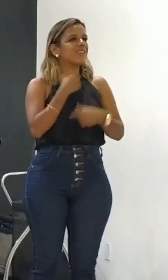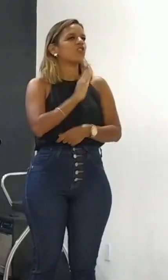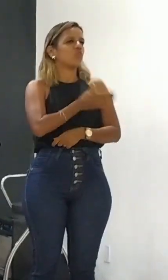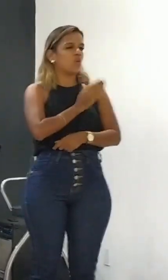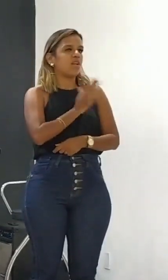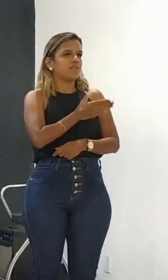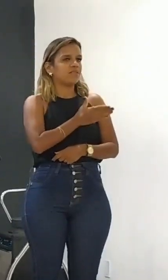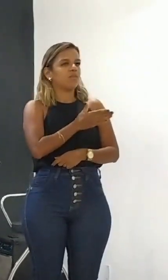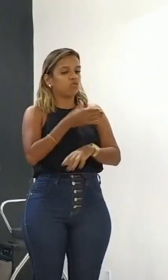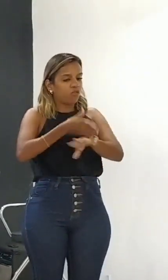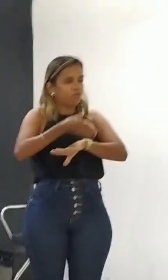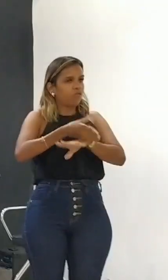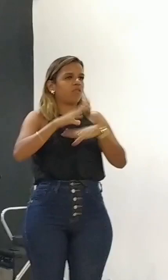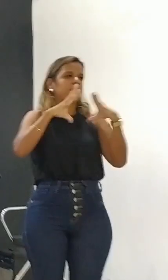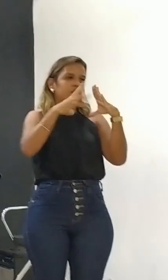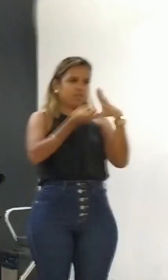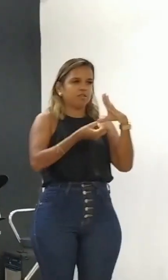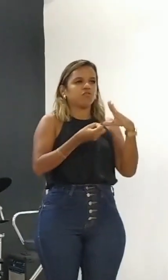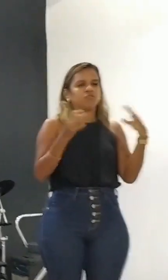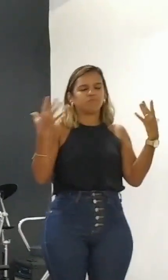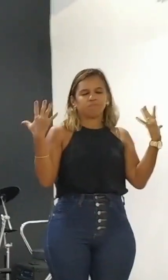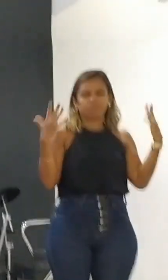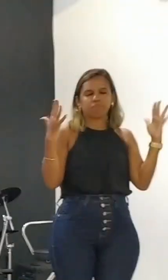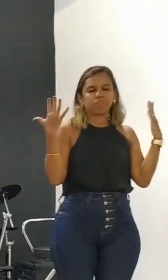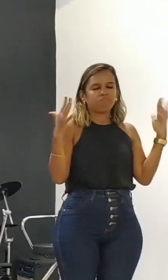linda, fala para mim mesmo.